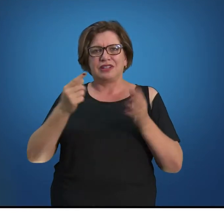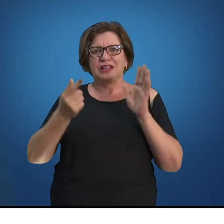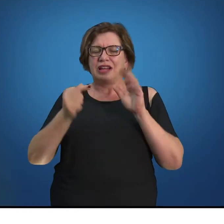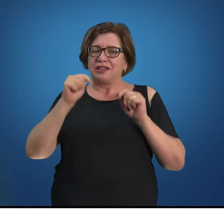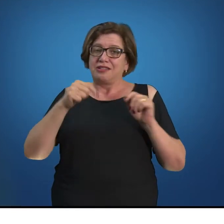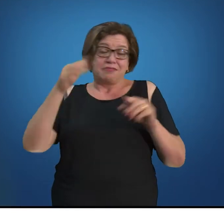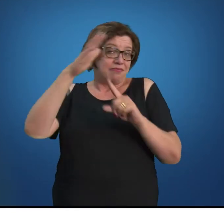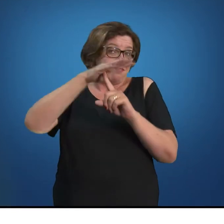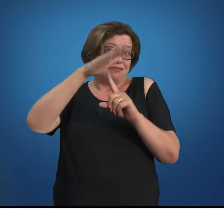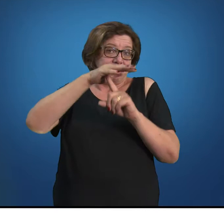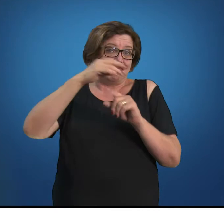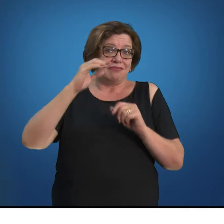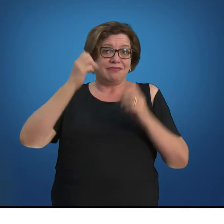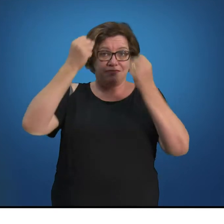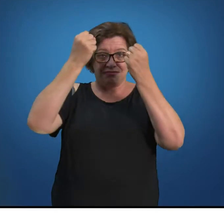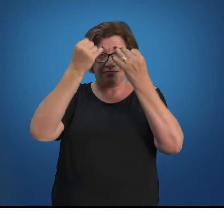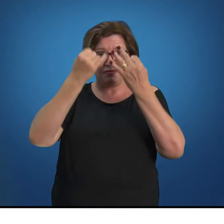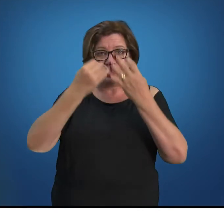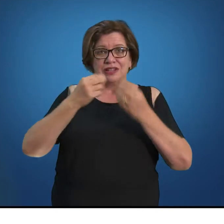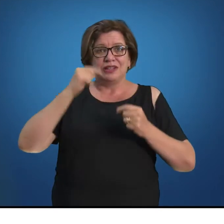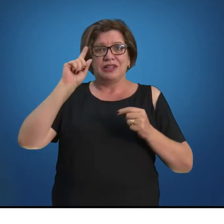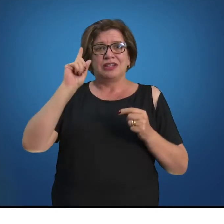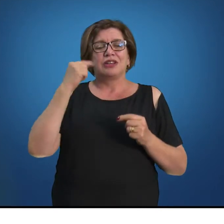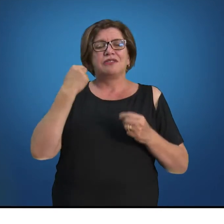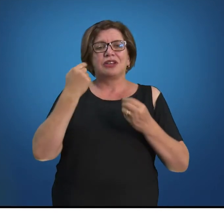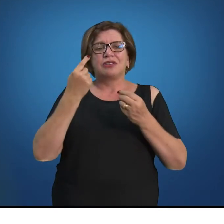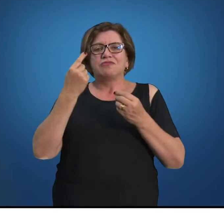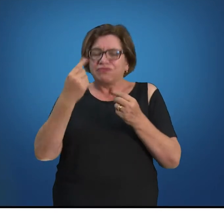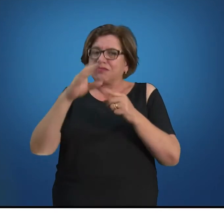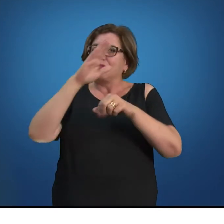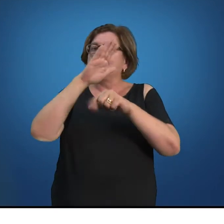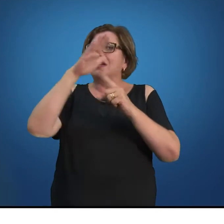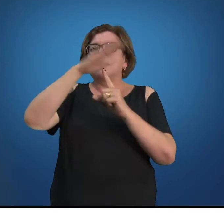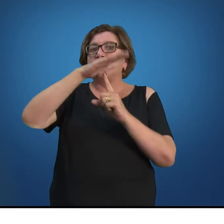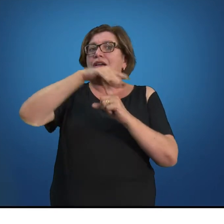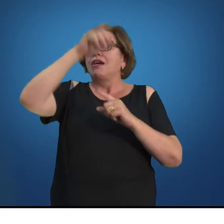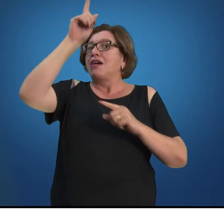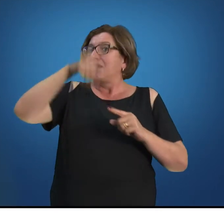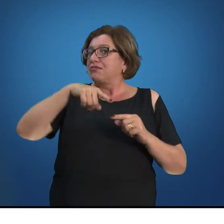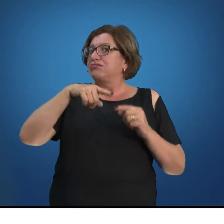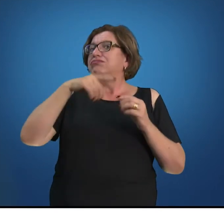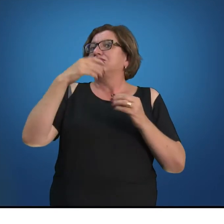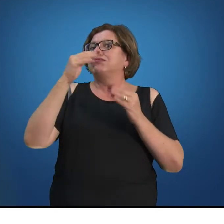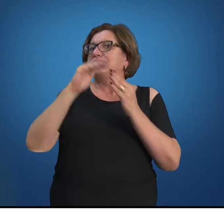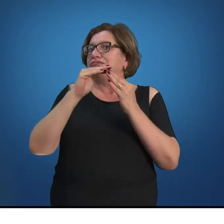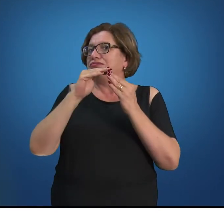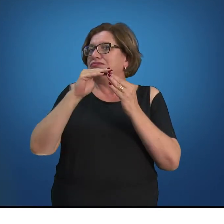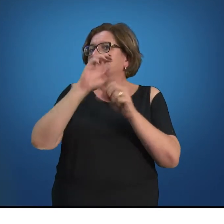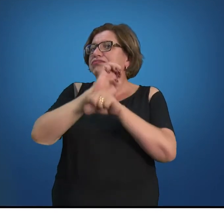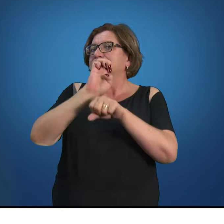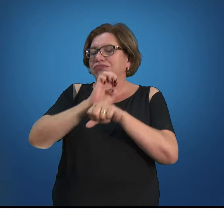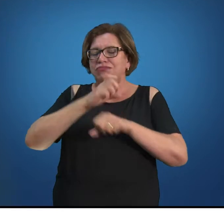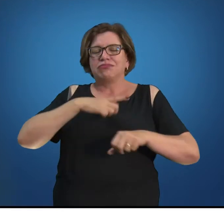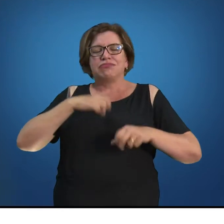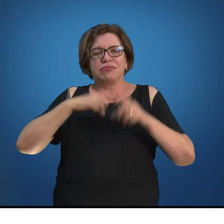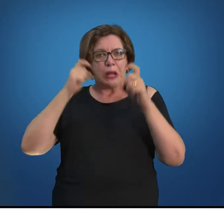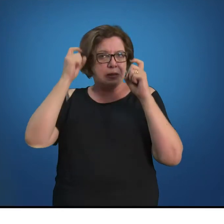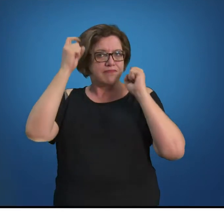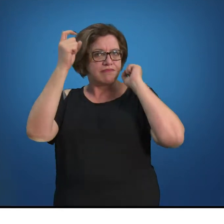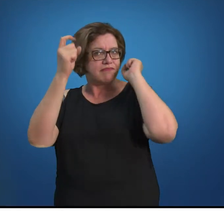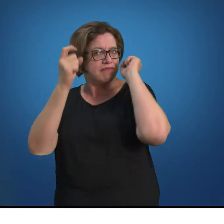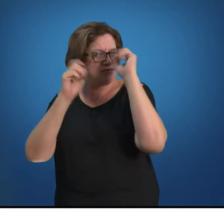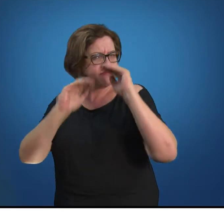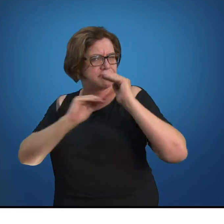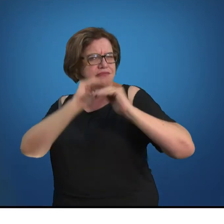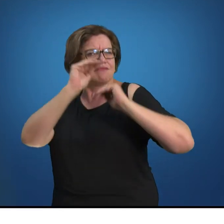o estado do Paraná como um dos estados em que a preocupação com o desenvolvimento urbano é algo muito